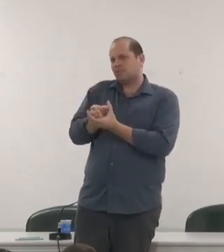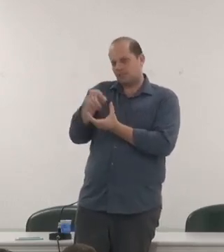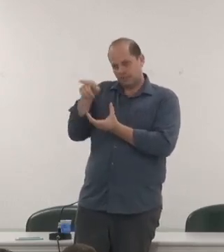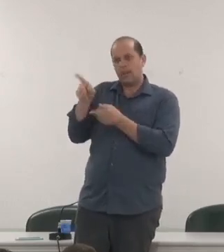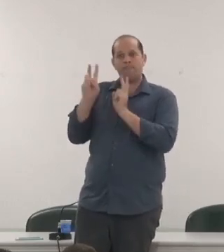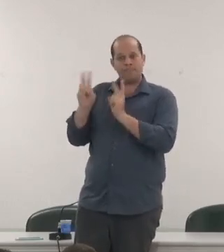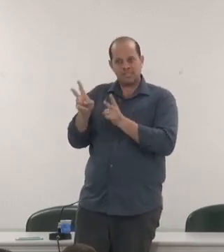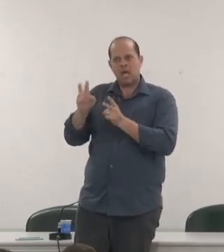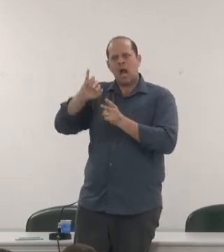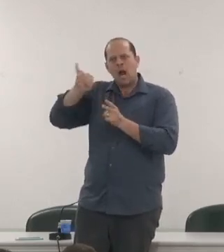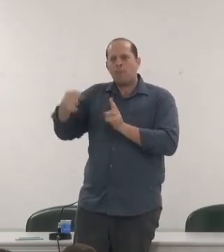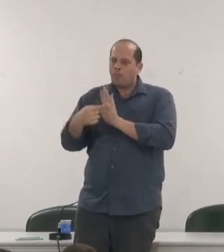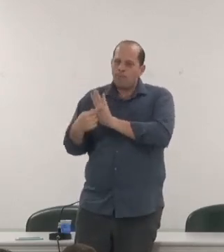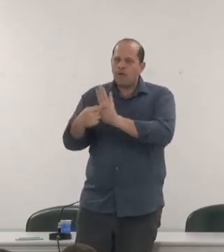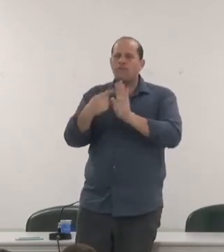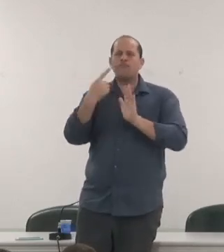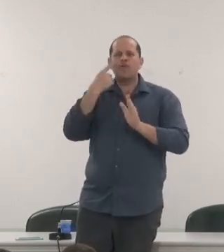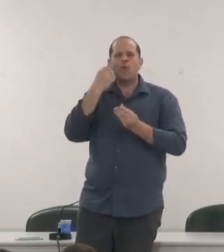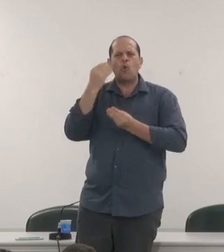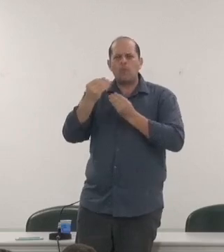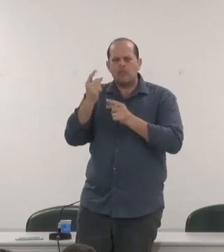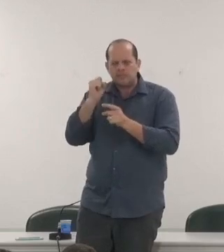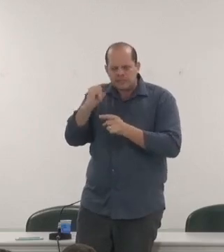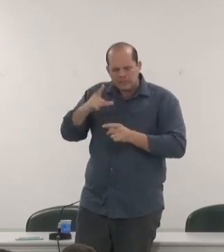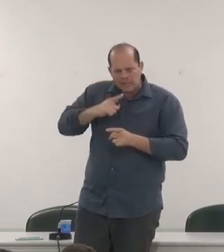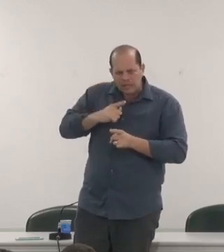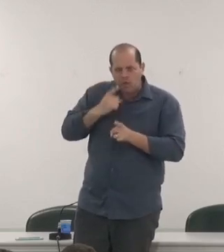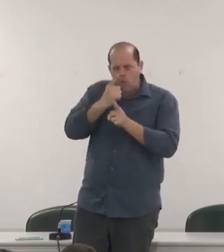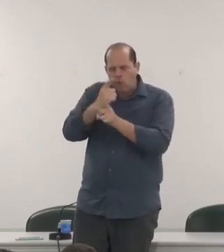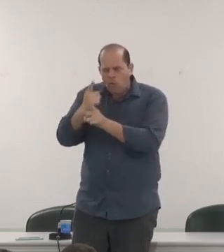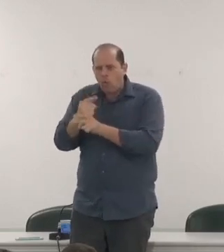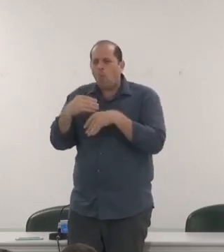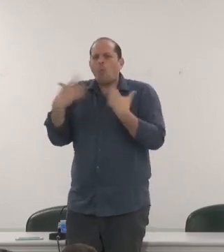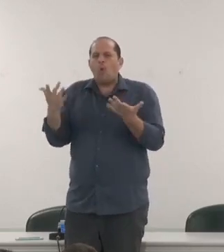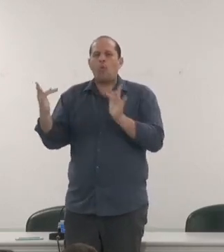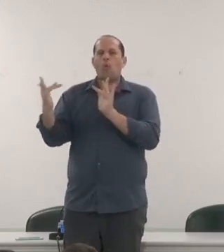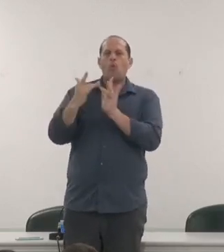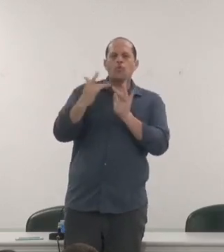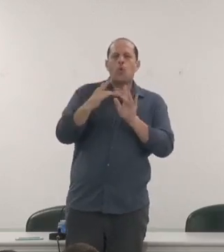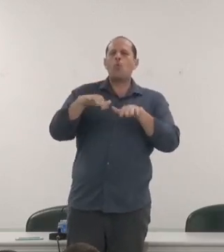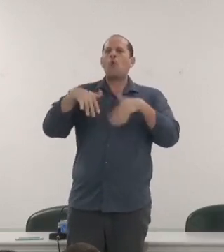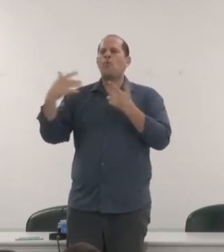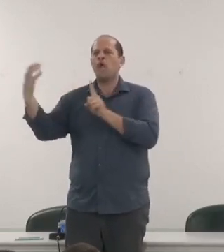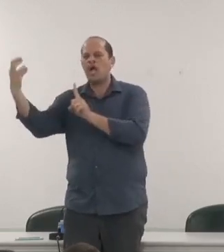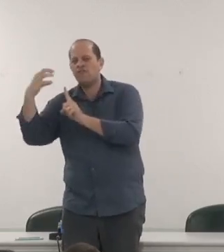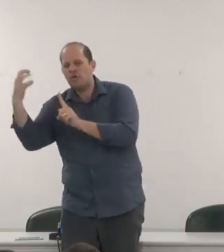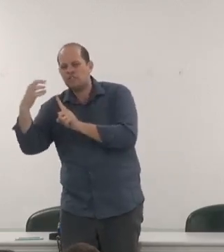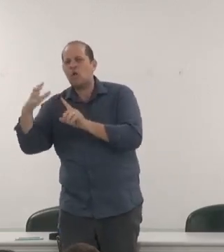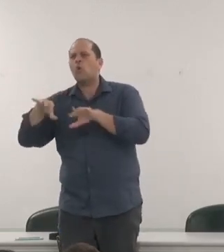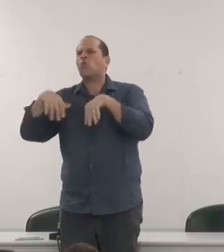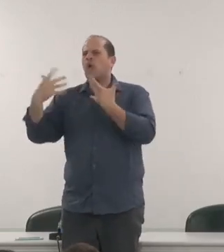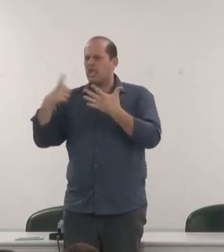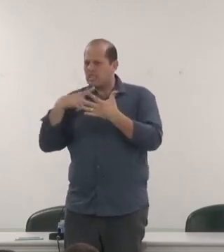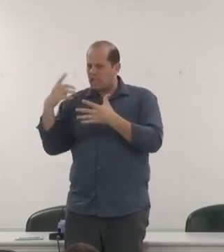apresentar a minha pesquisa de doutorado, né, uma parte da minha tese, onde eu fui pesquisar